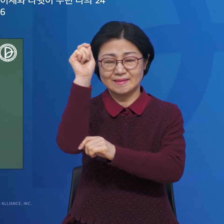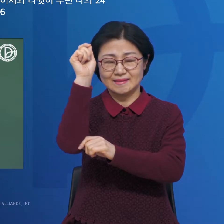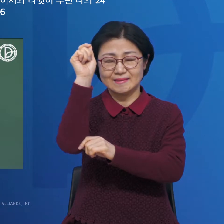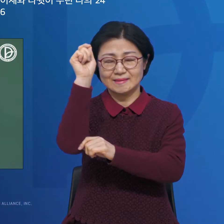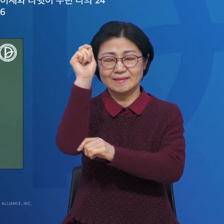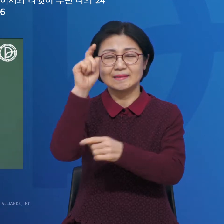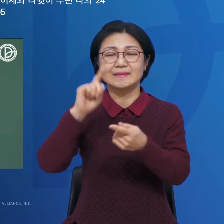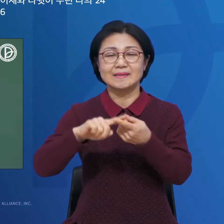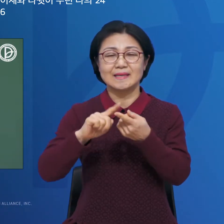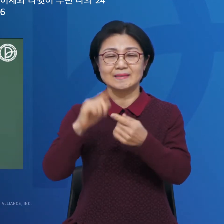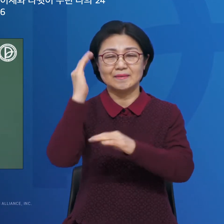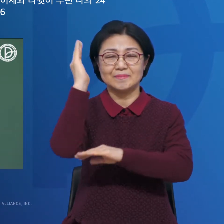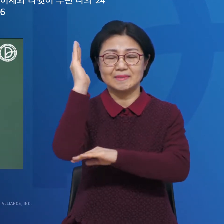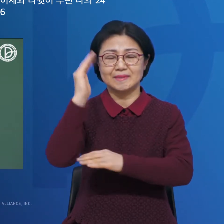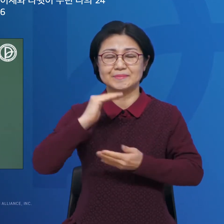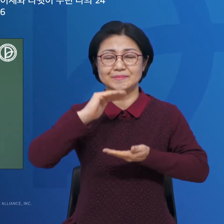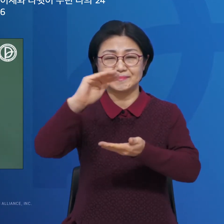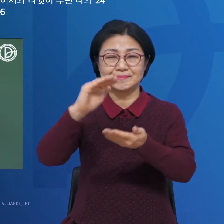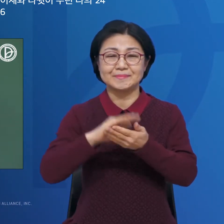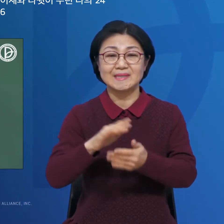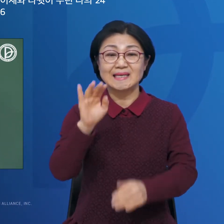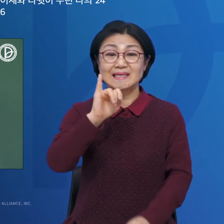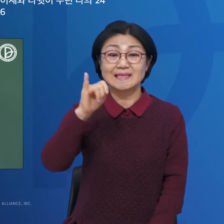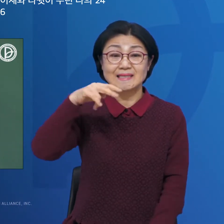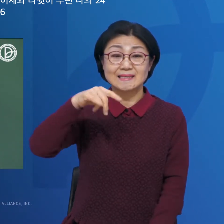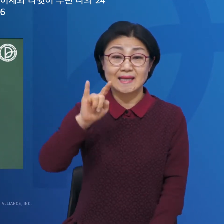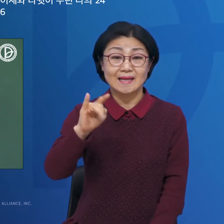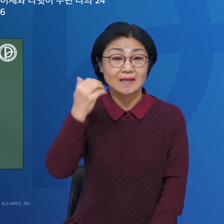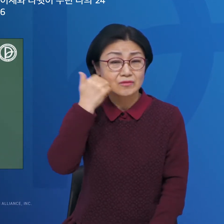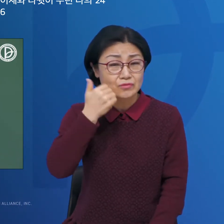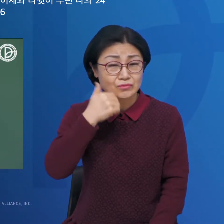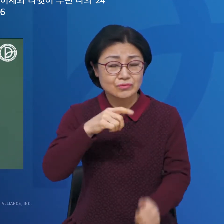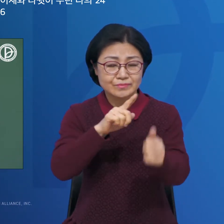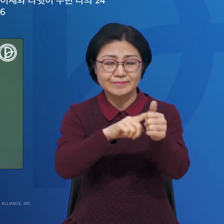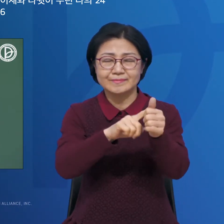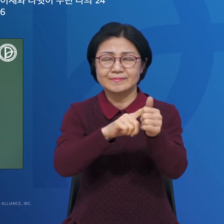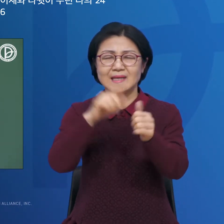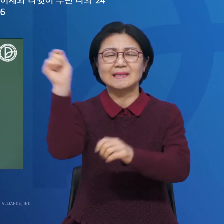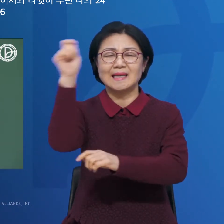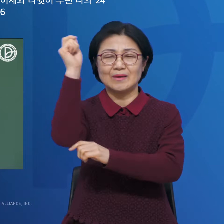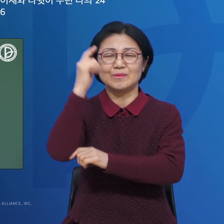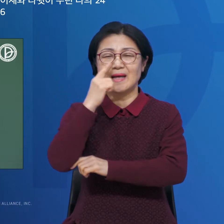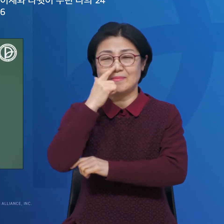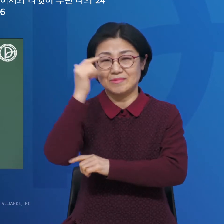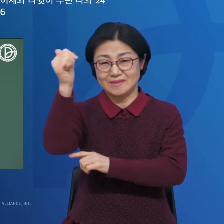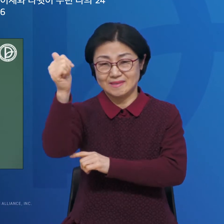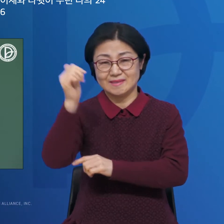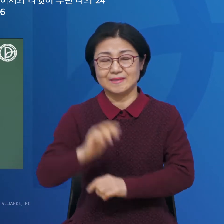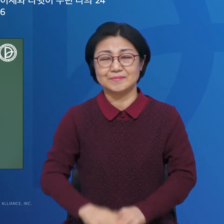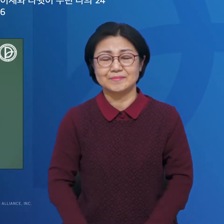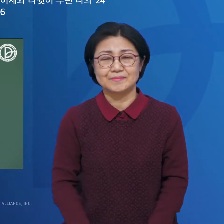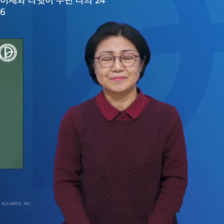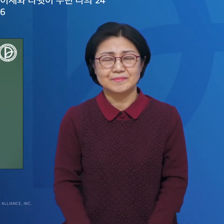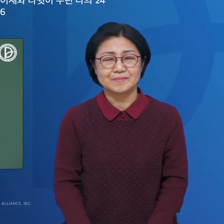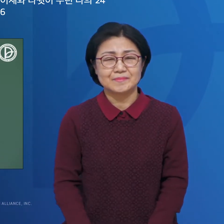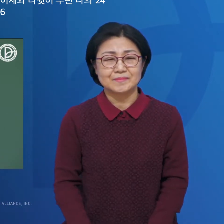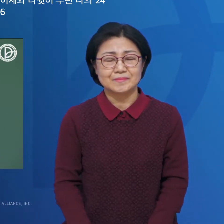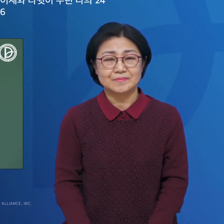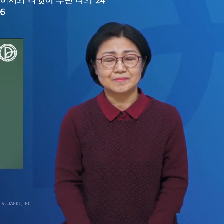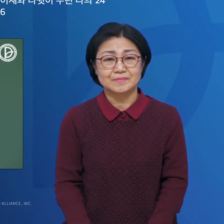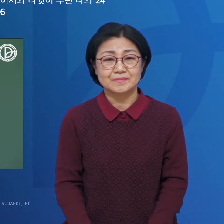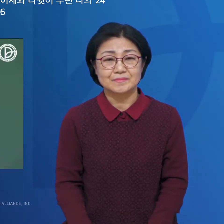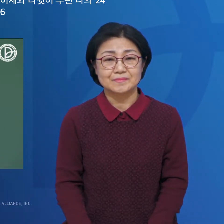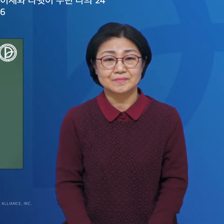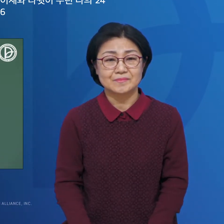Jesse. 이새는 다윗의 아버지죠. And Jesse is David's father. 사실은 우리가